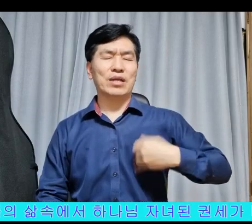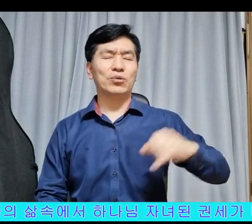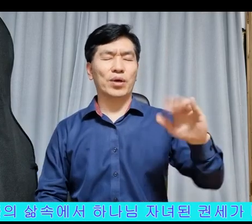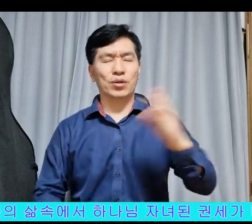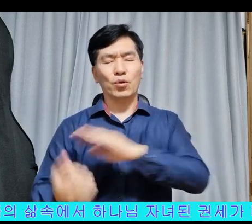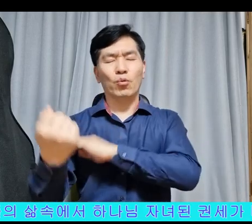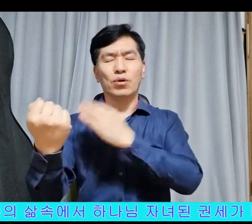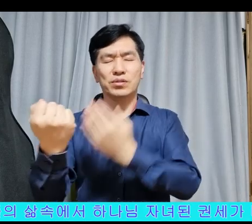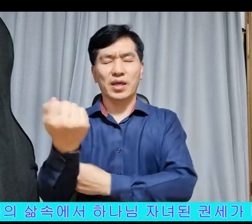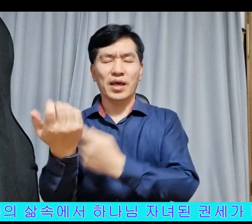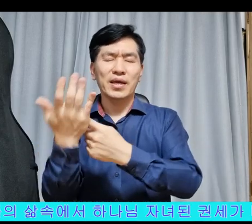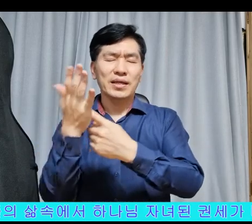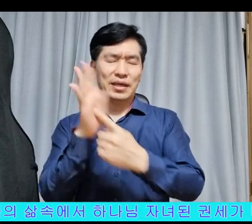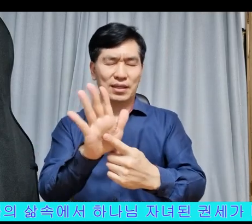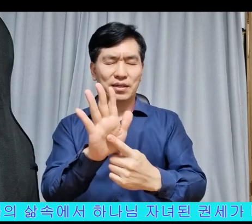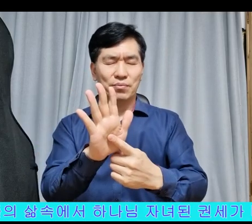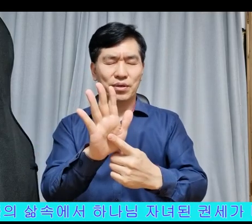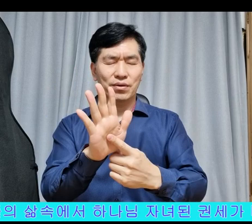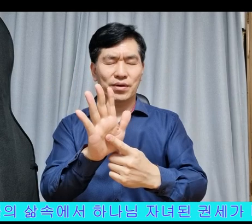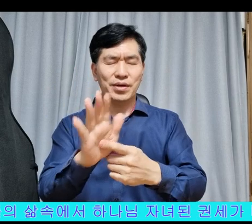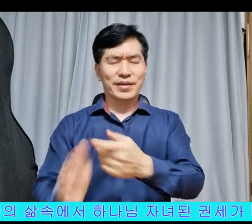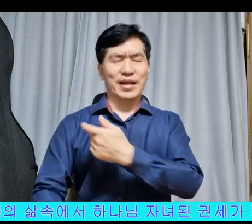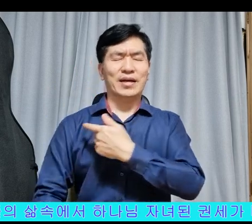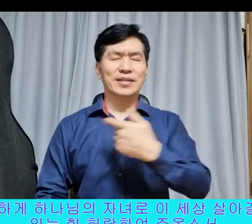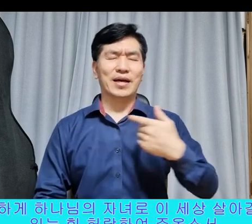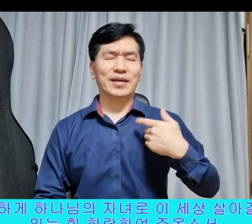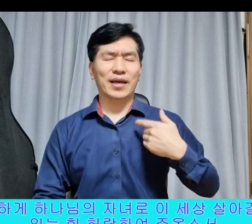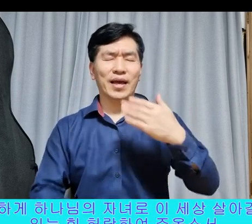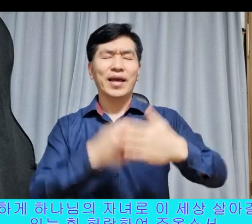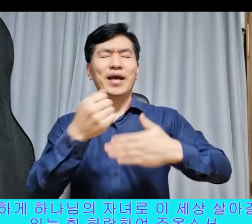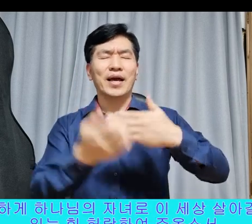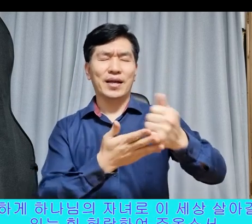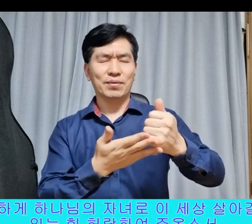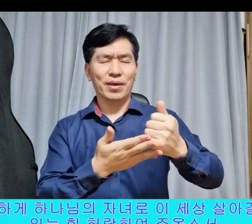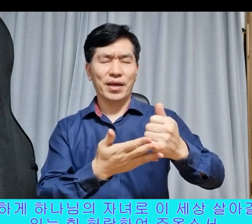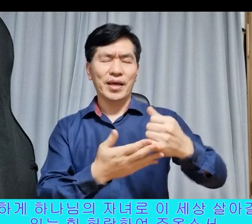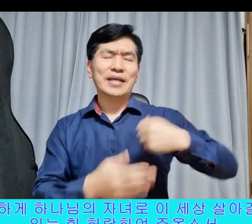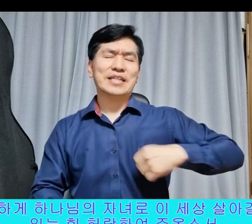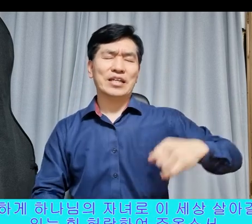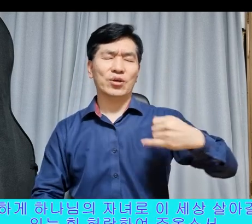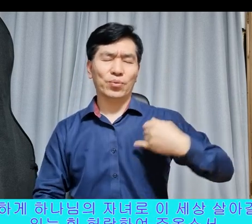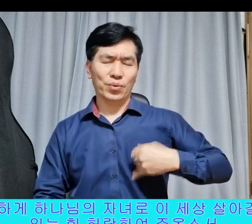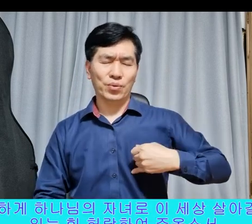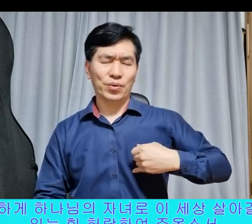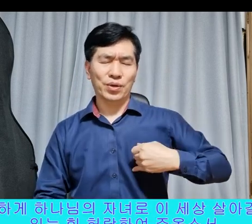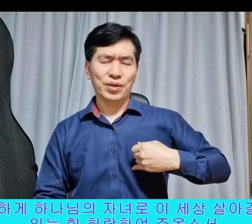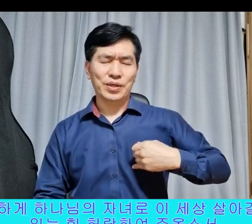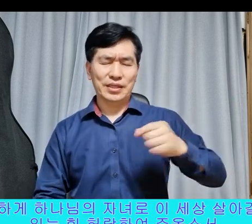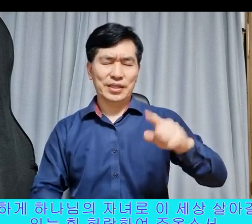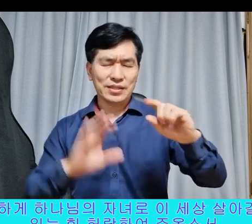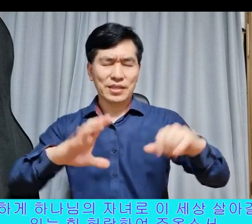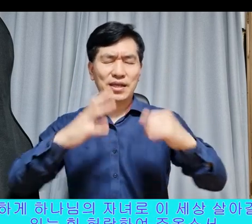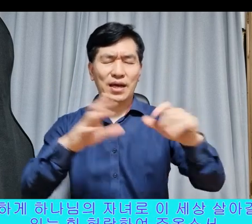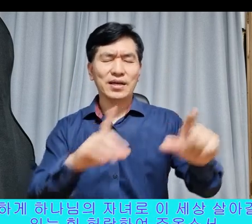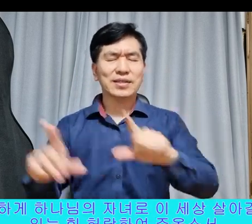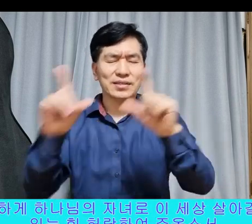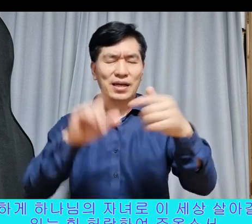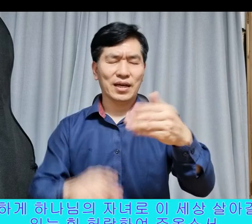자녀된 권세 나타나며 당당하게 하나님의 자녀로 이 세상 살아갈